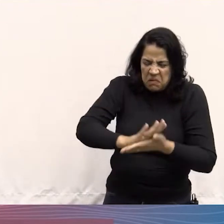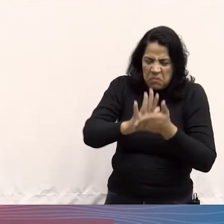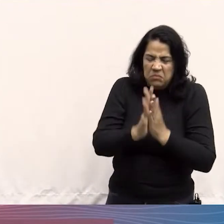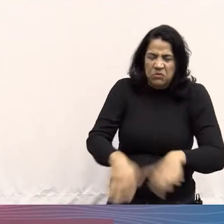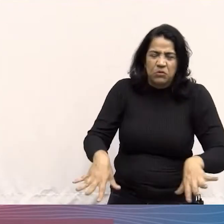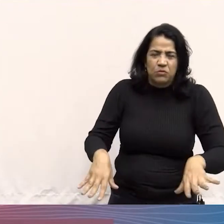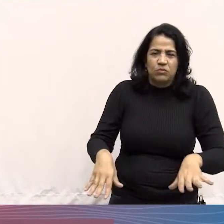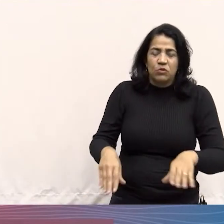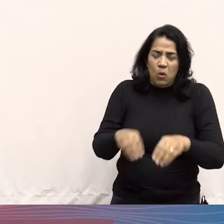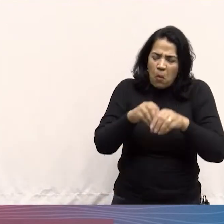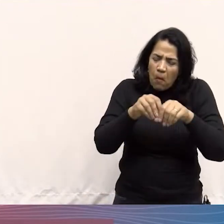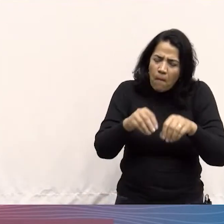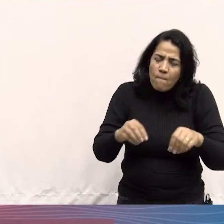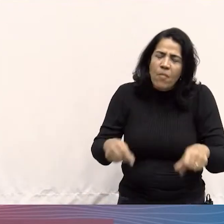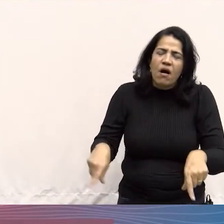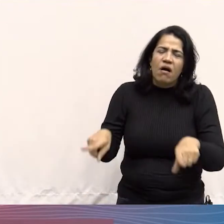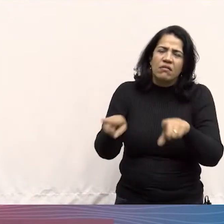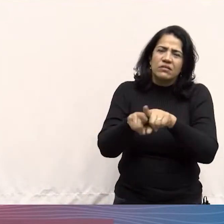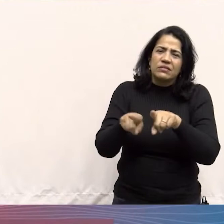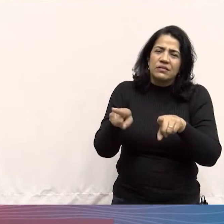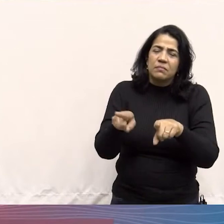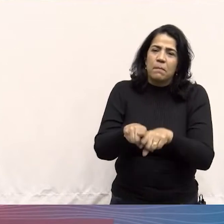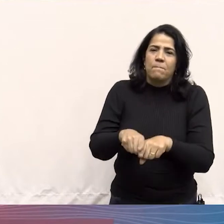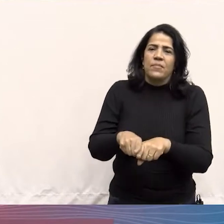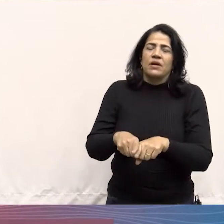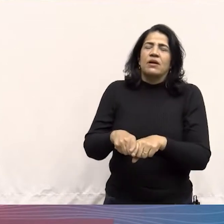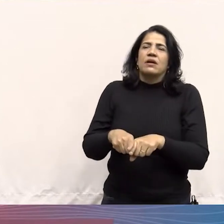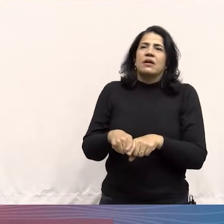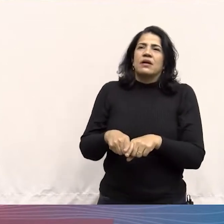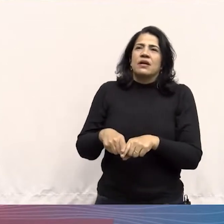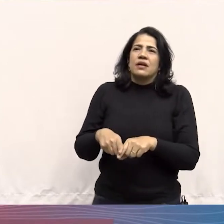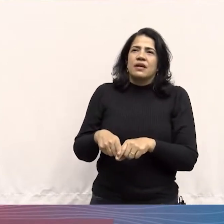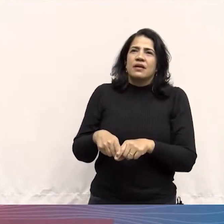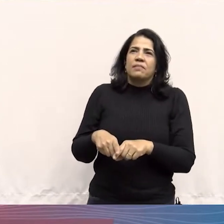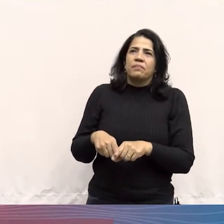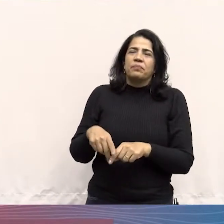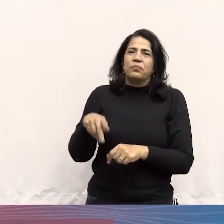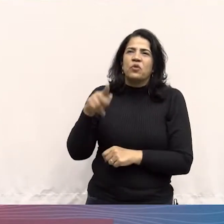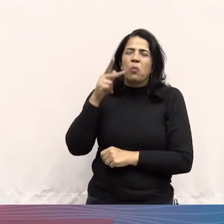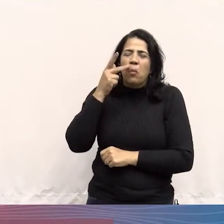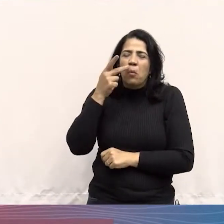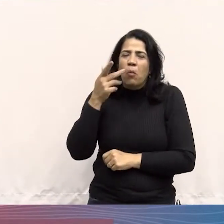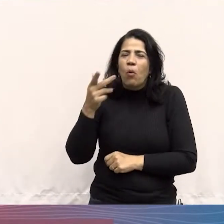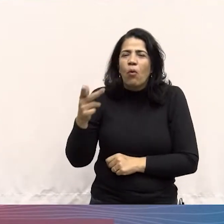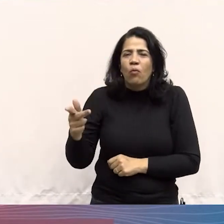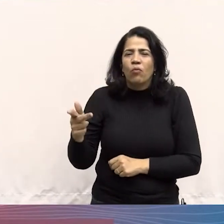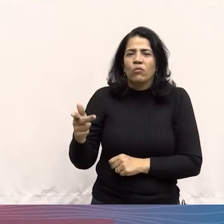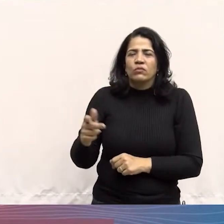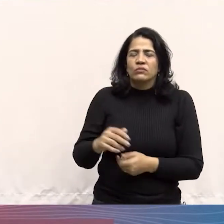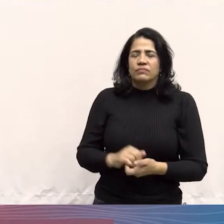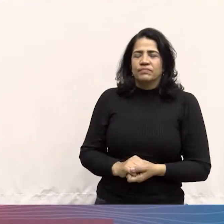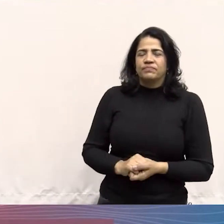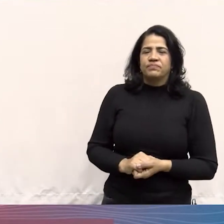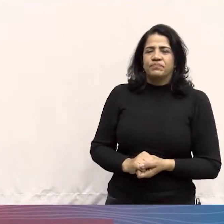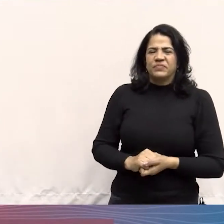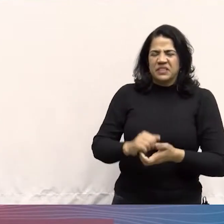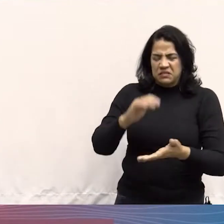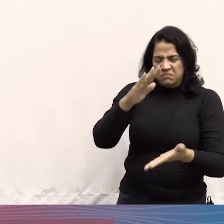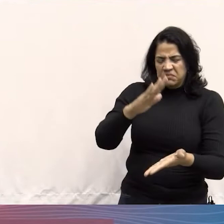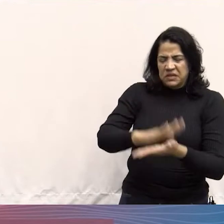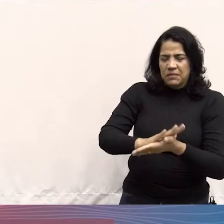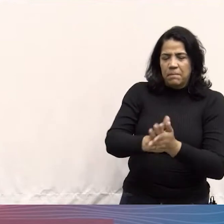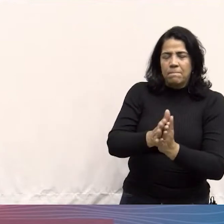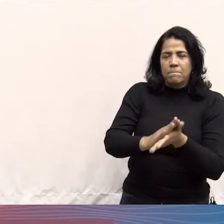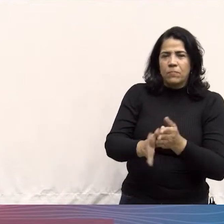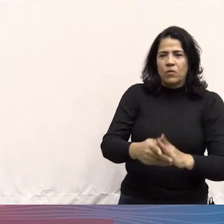a prata e o ouro, os quais se fizeram como palha das eiras no estio, e o vento